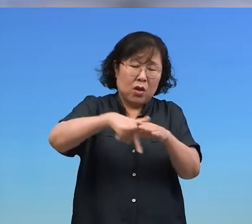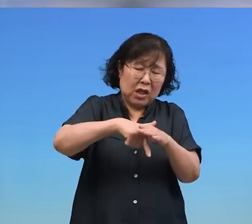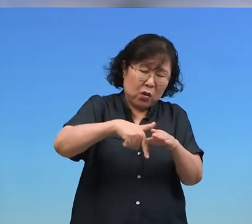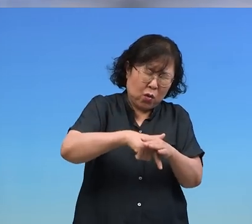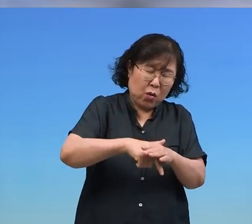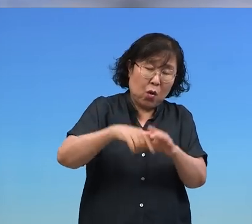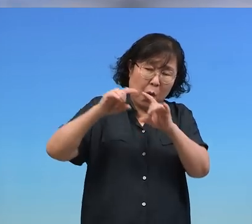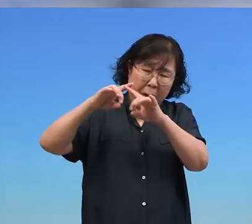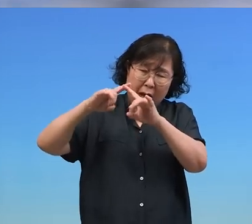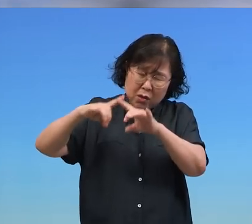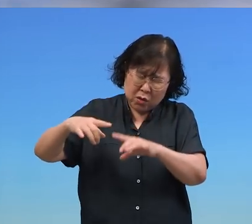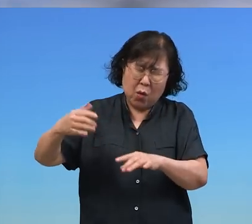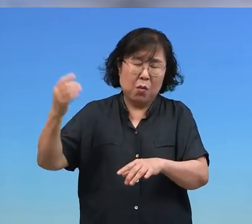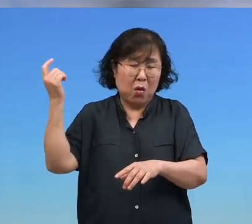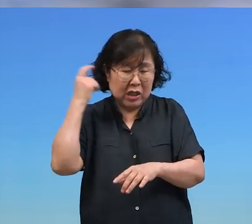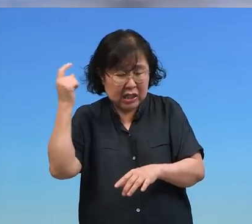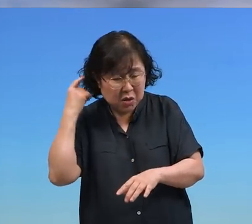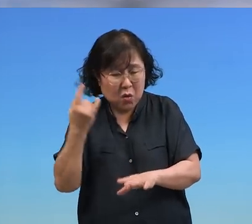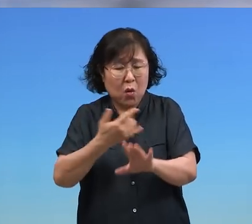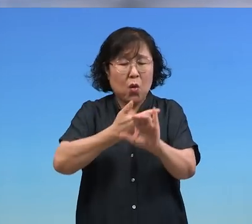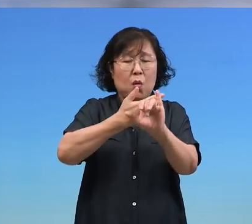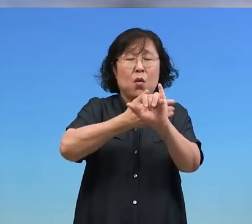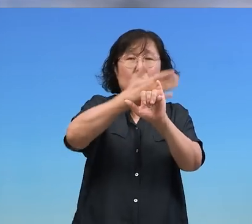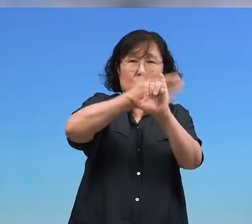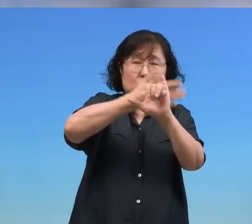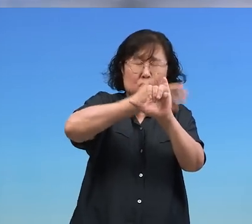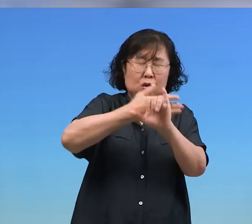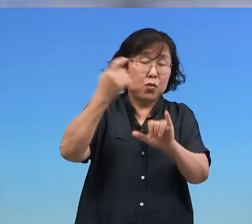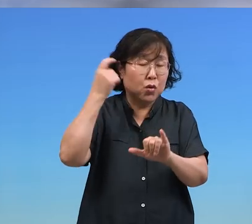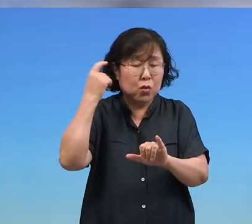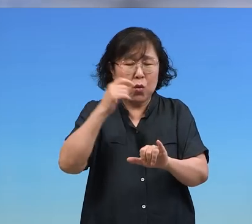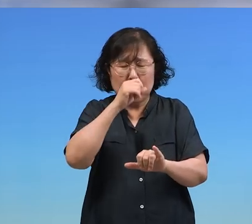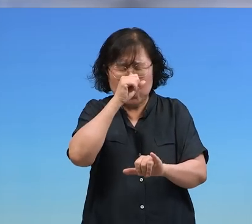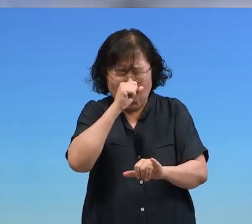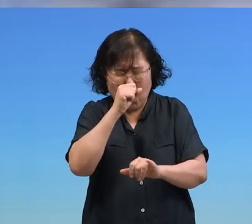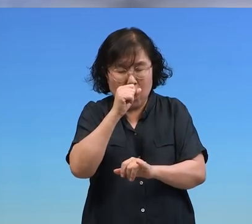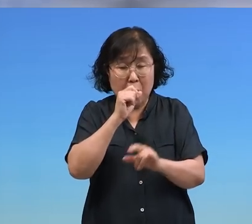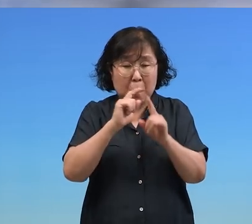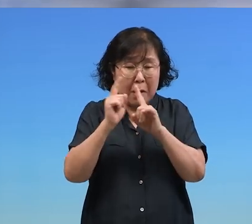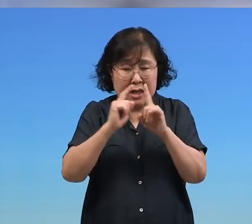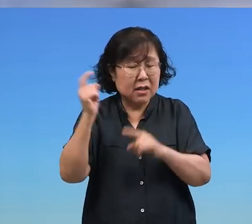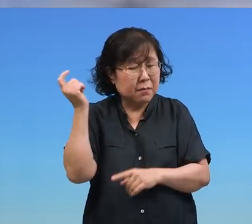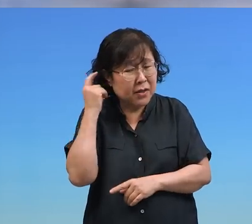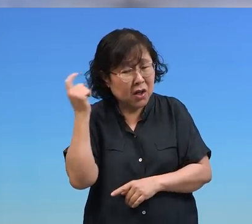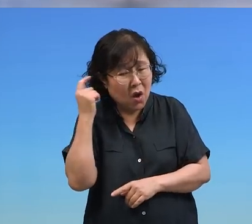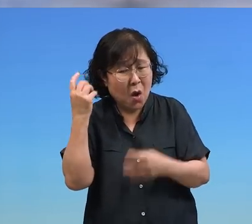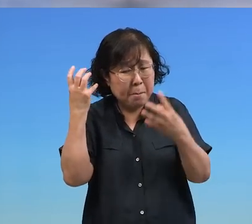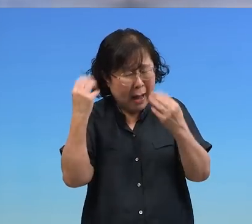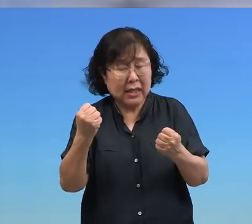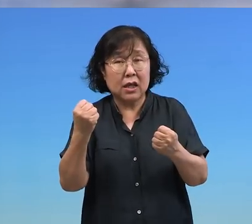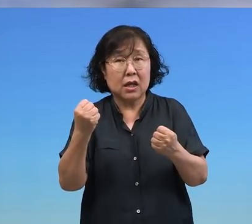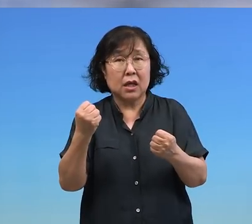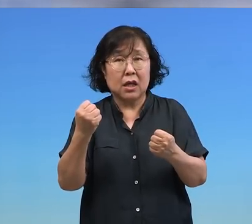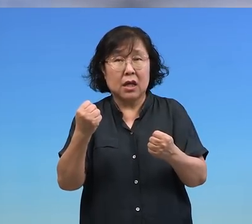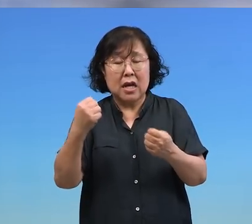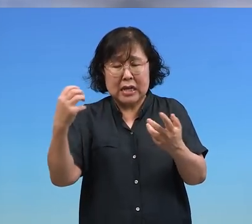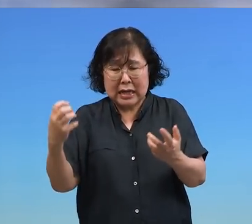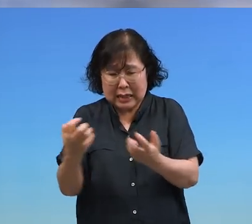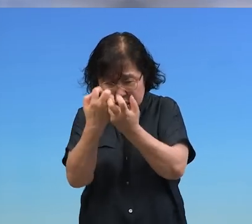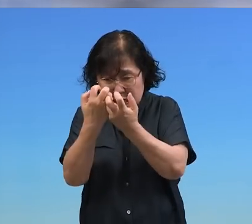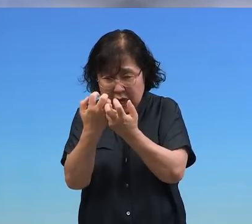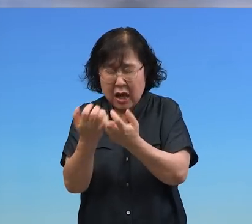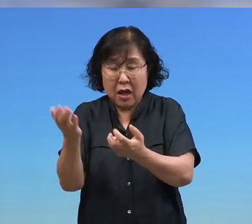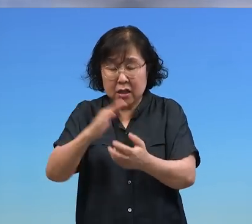들어가서 듣고 유튜브 가서 듣고 계속 말씀은 지금 엄청나게 듣고 있는데 그것들이